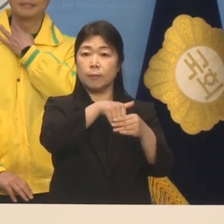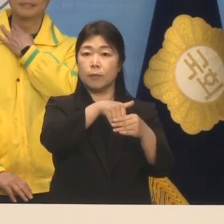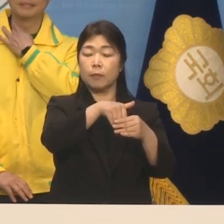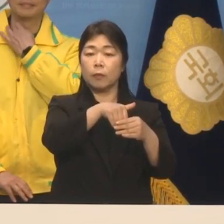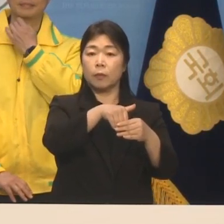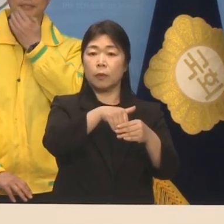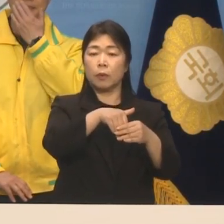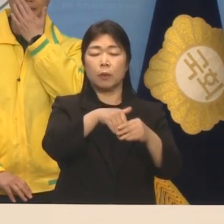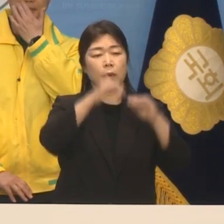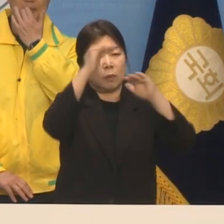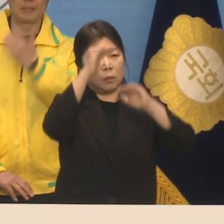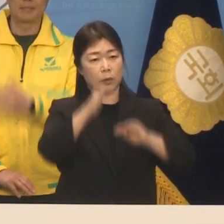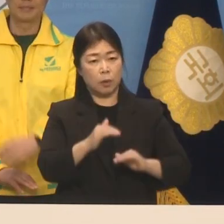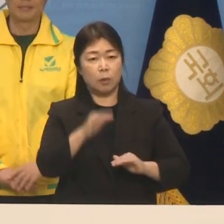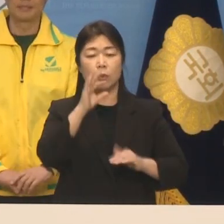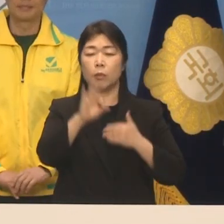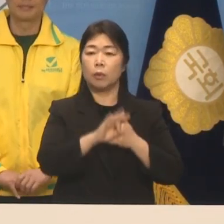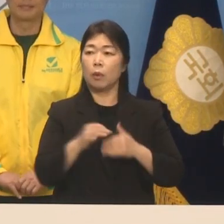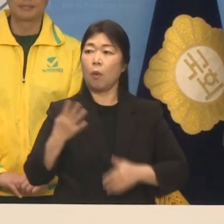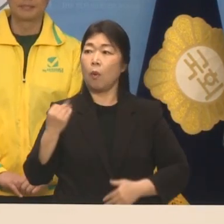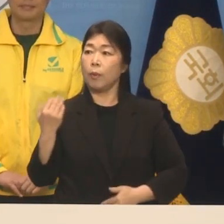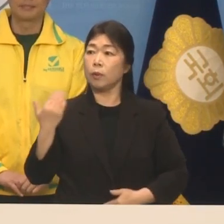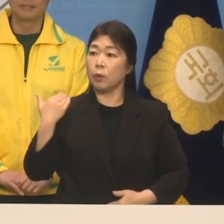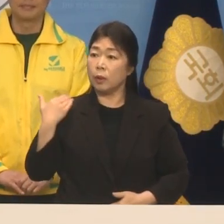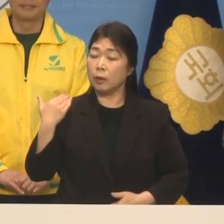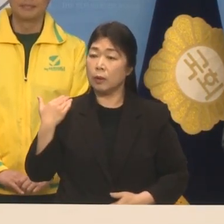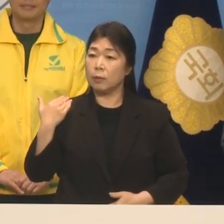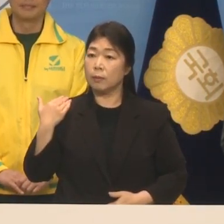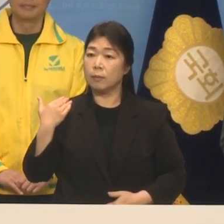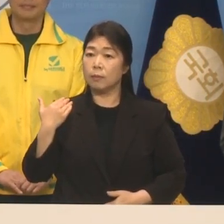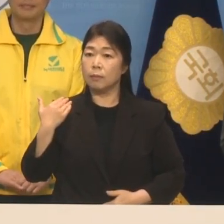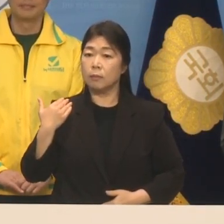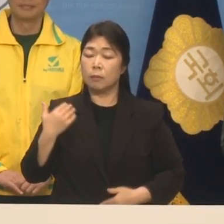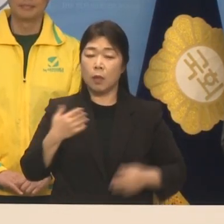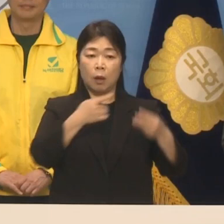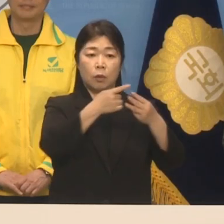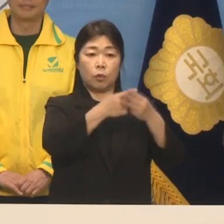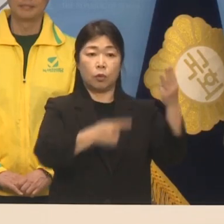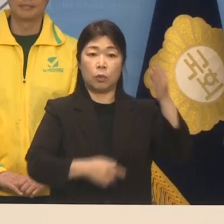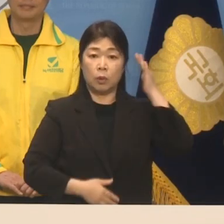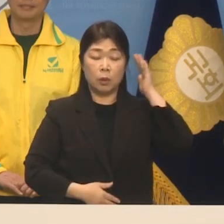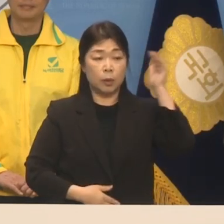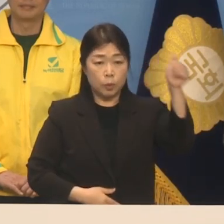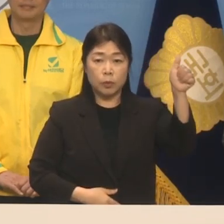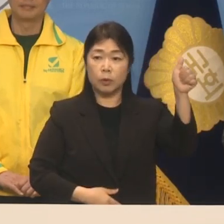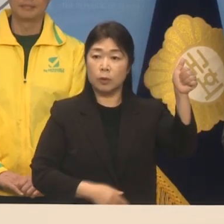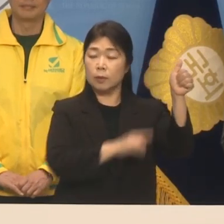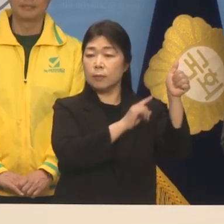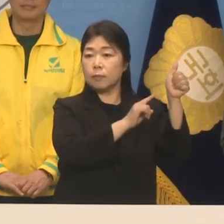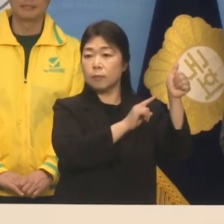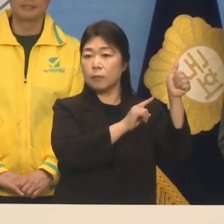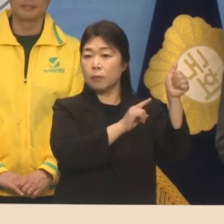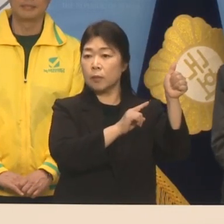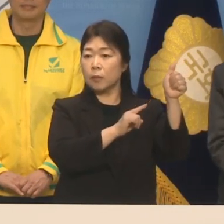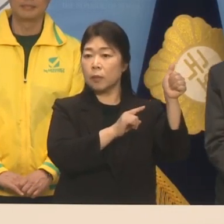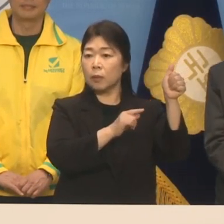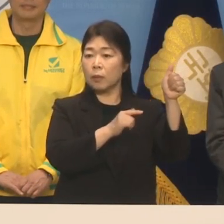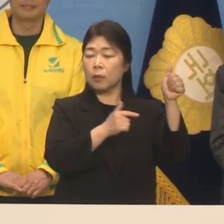이 과정에 바로 얼마 전에 윤석열 대통령이